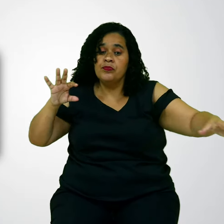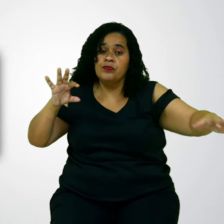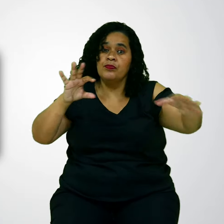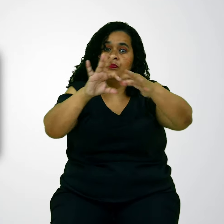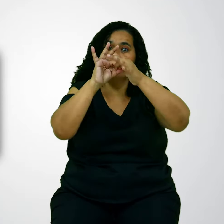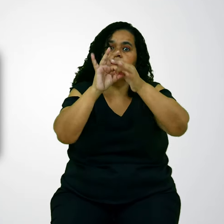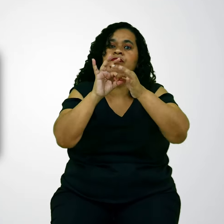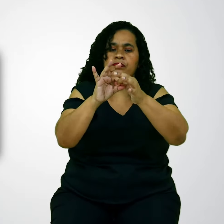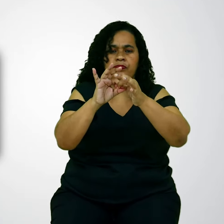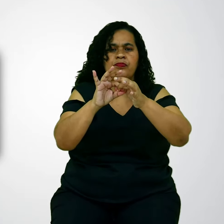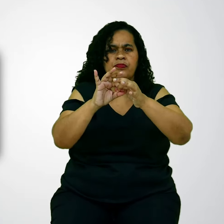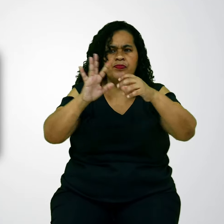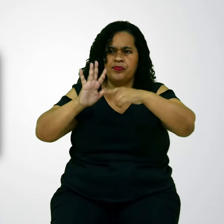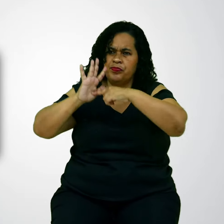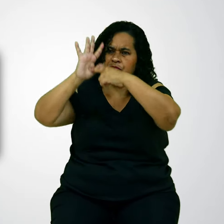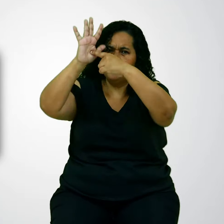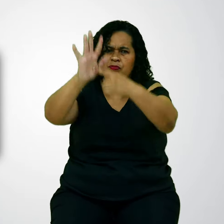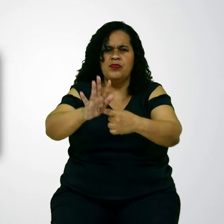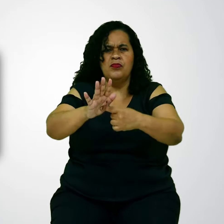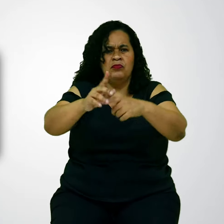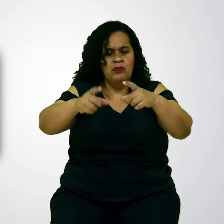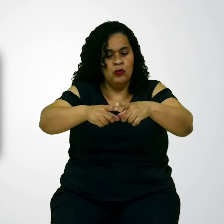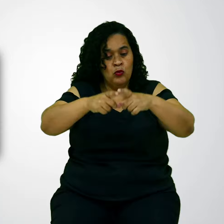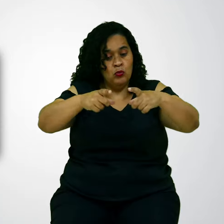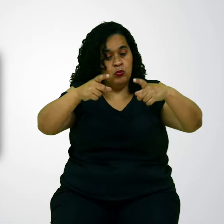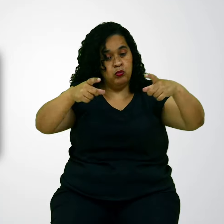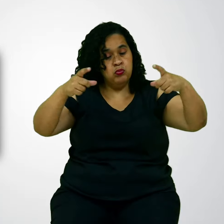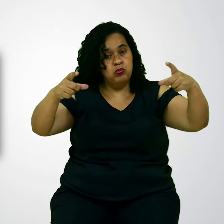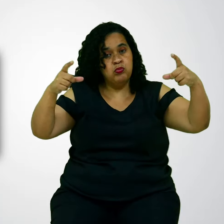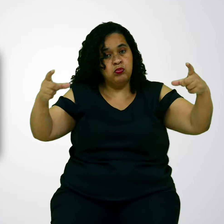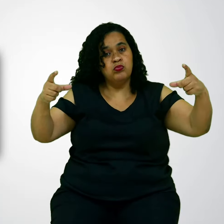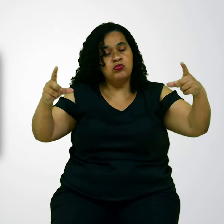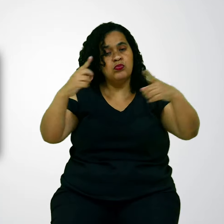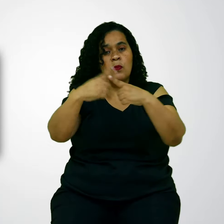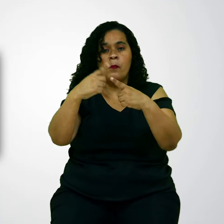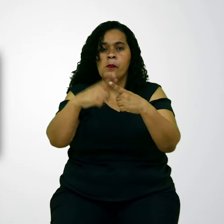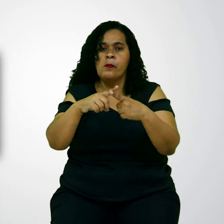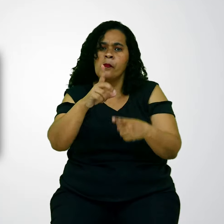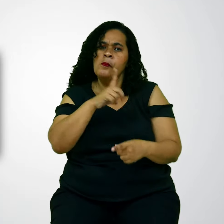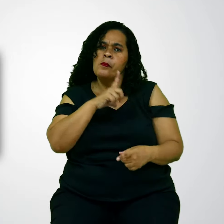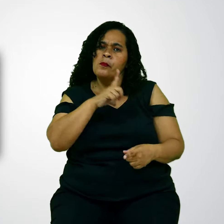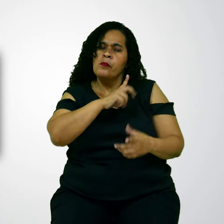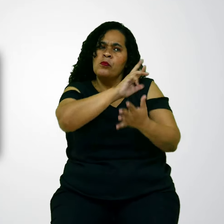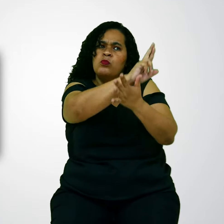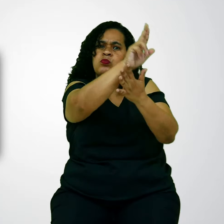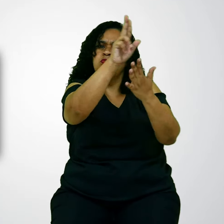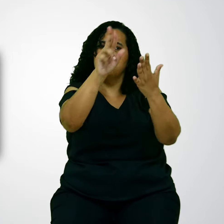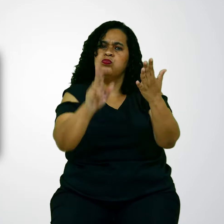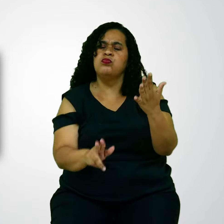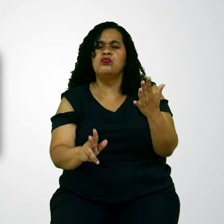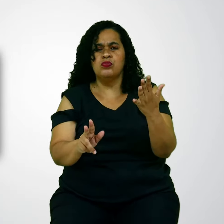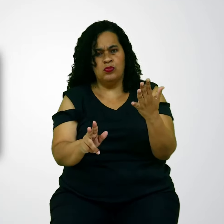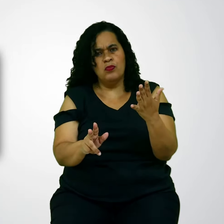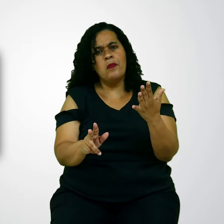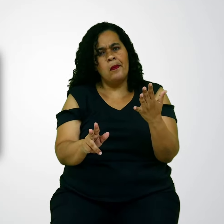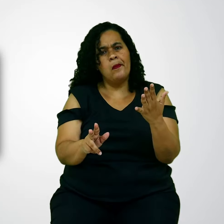do que isso, né? Ela fala sobre coisas, demandas diferentes disso. Por exemplo, o senhor